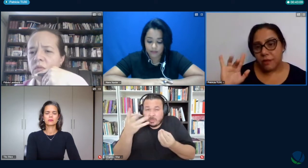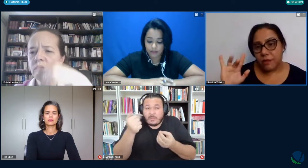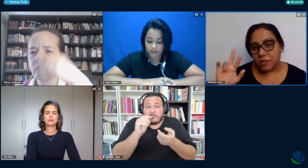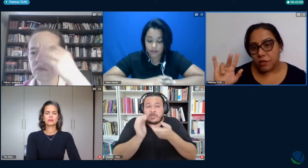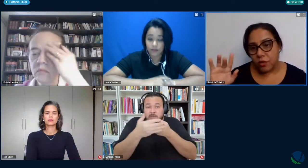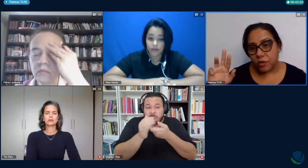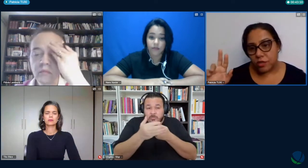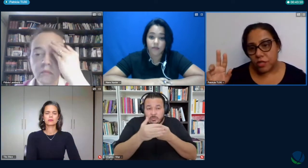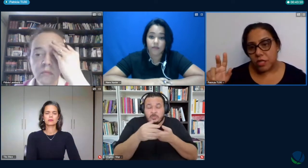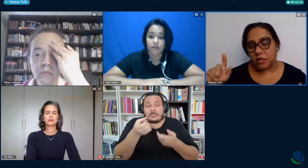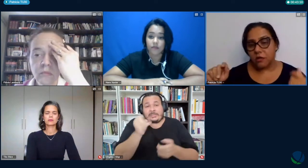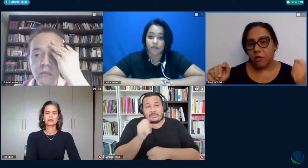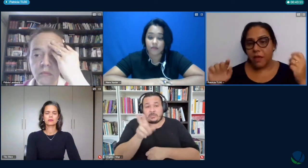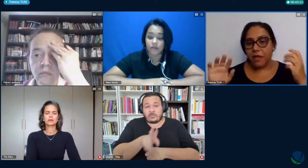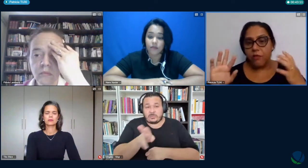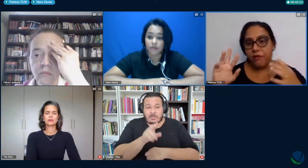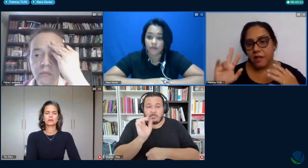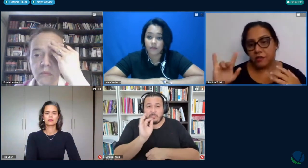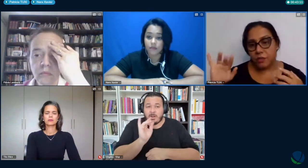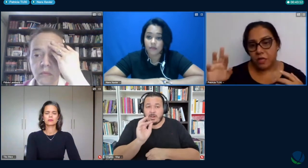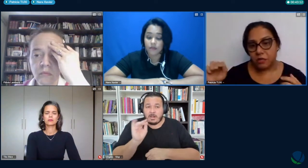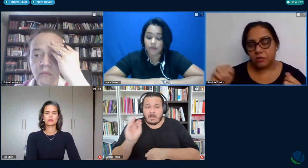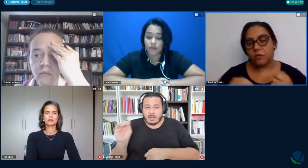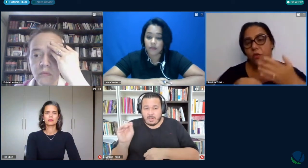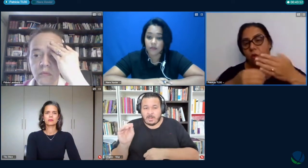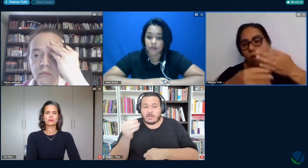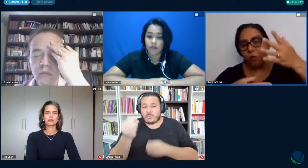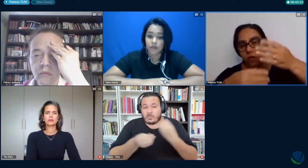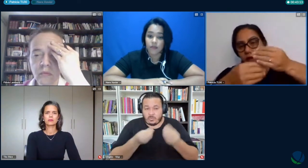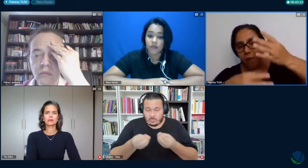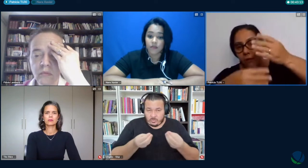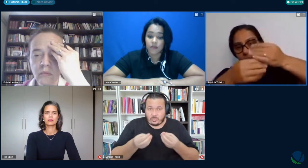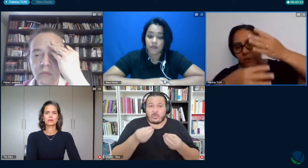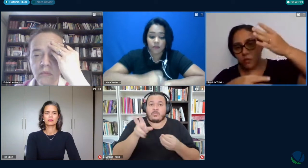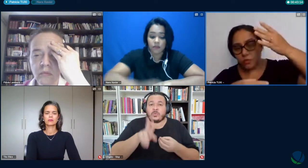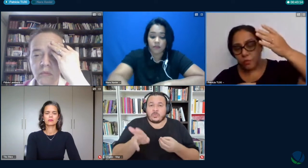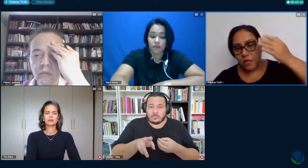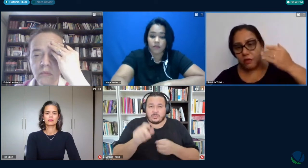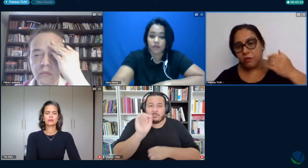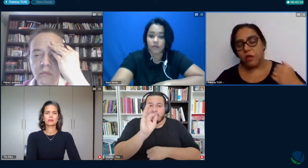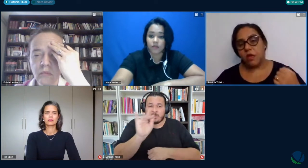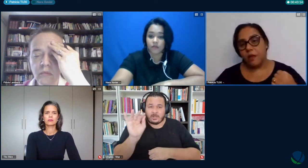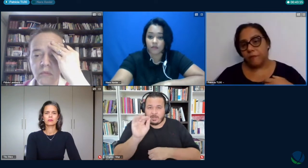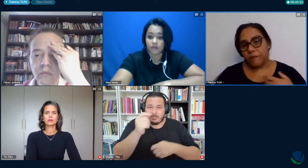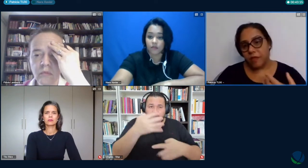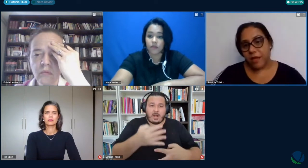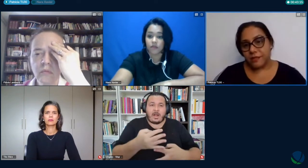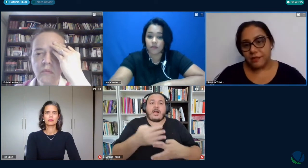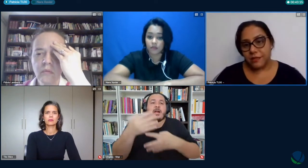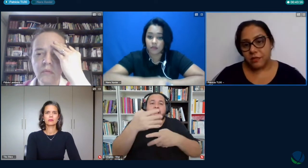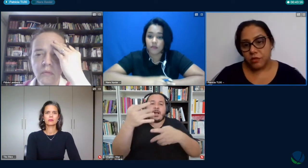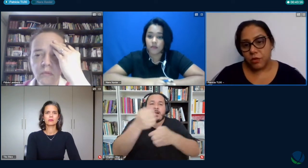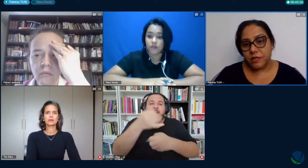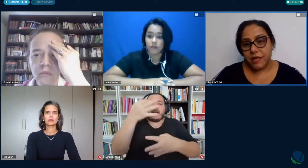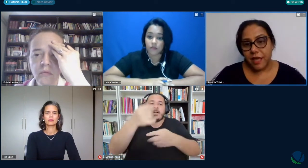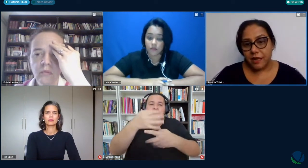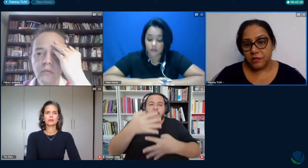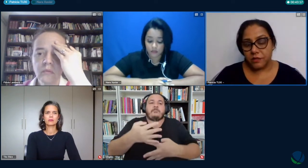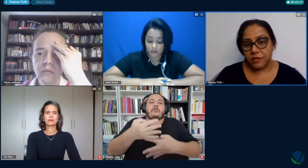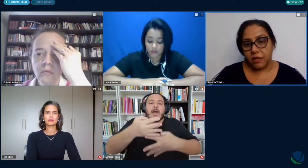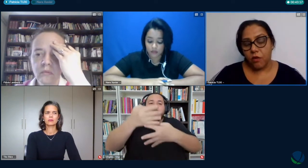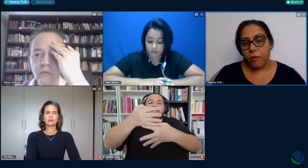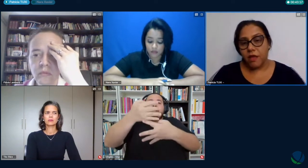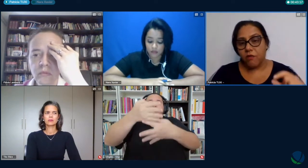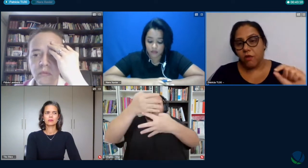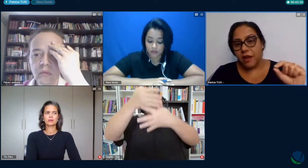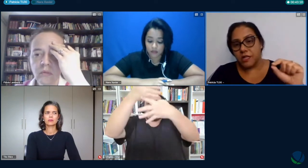eu vou fazer uma datilologia, como é que eu faço isso com o teleprompter subindo? Então, essas questões,